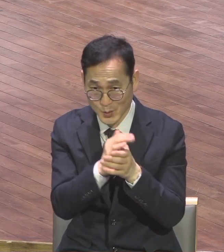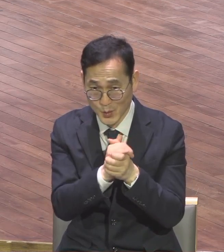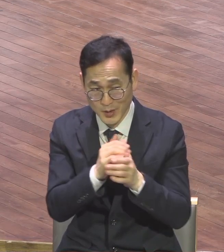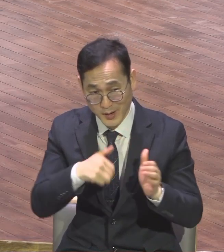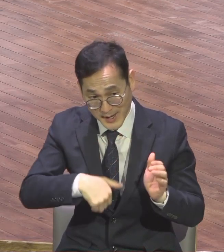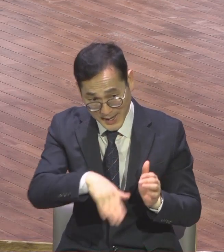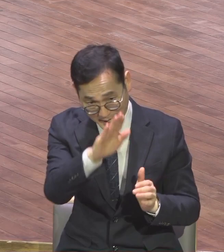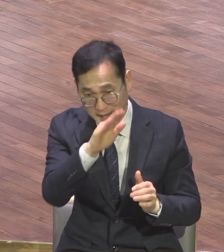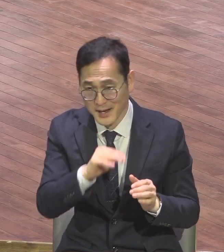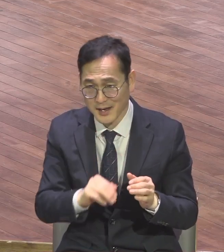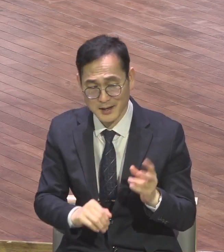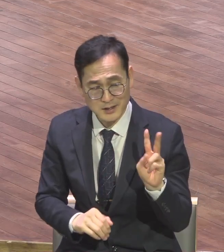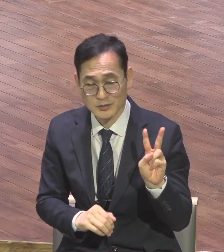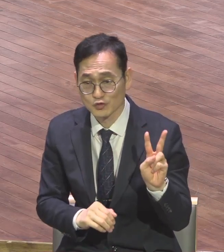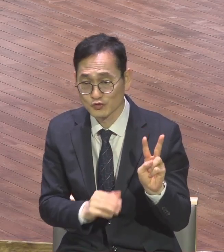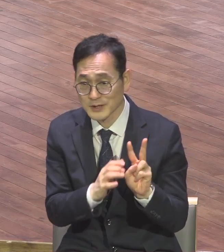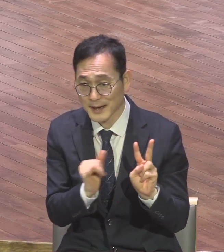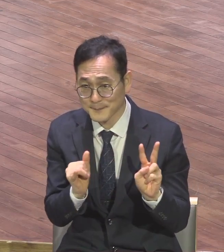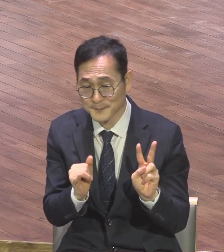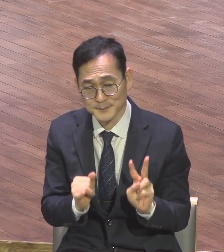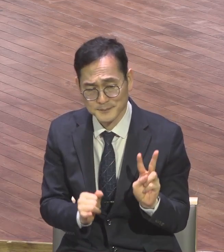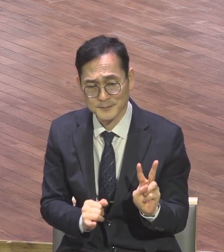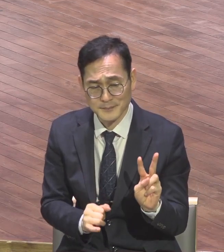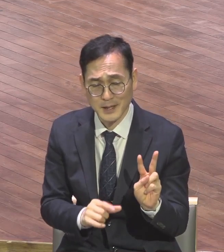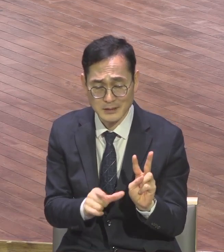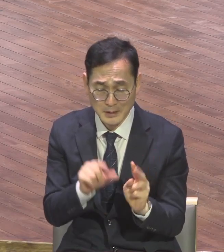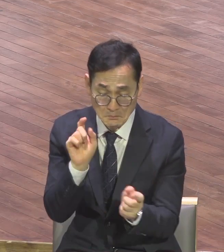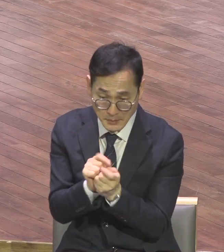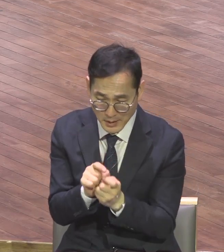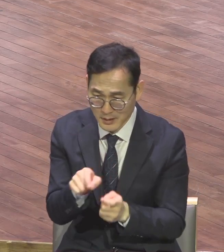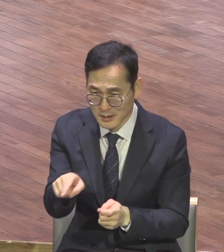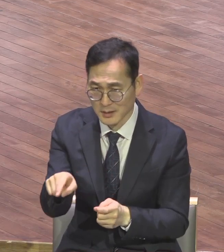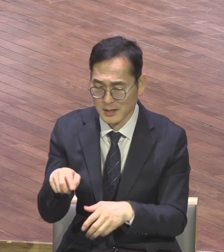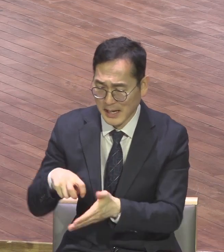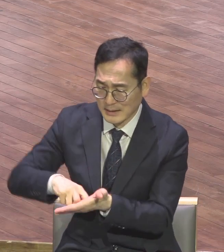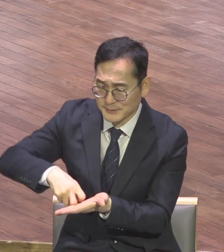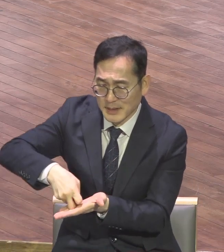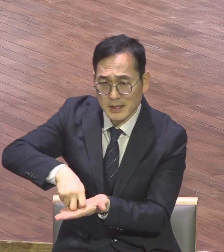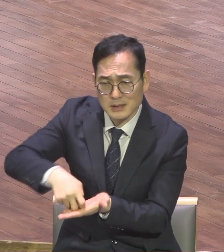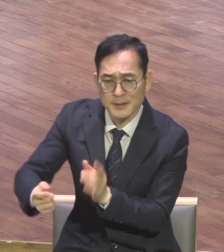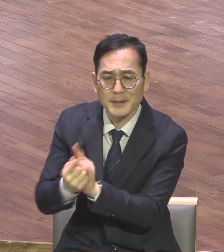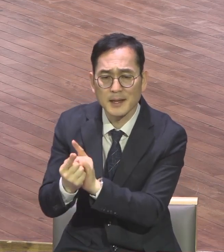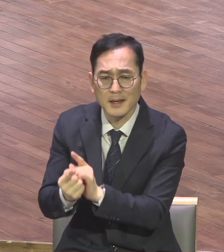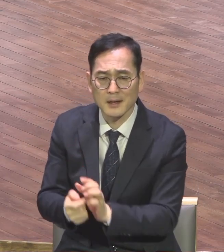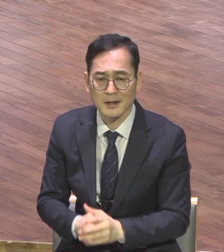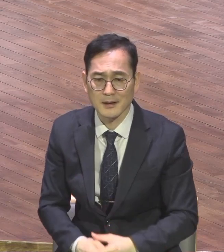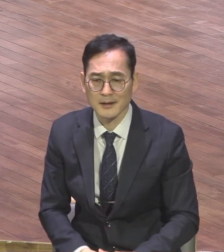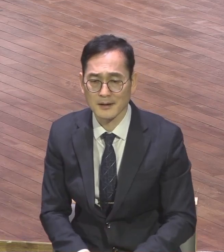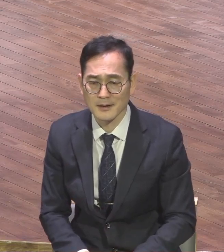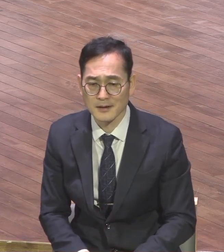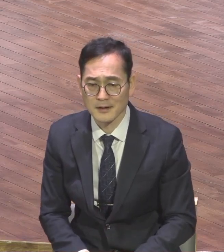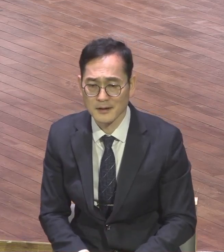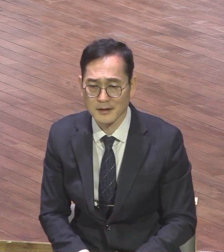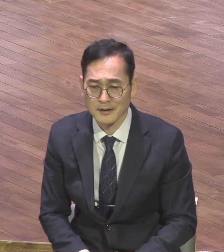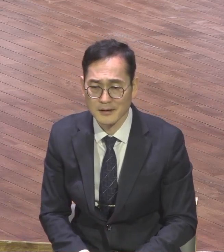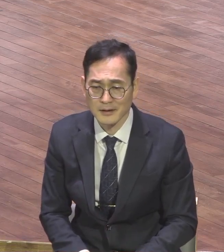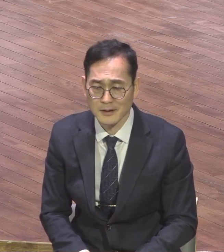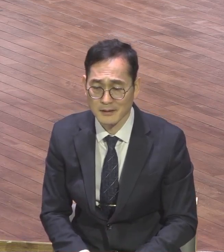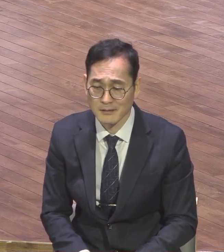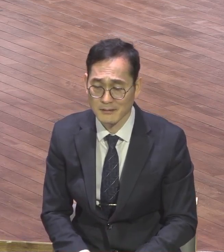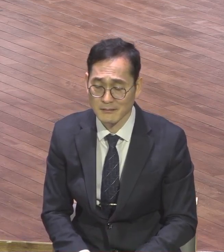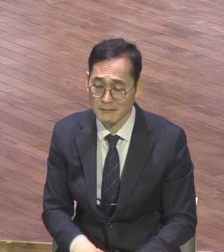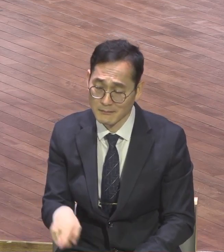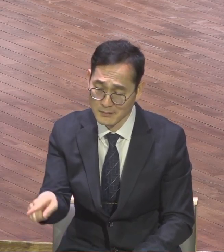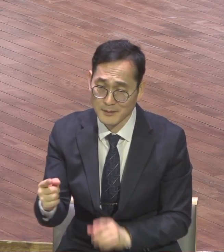요한에게 한 사건을 예비해 두었잖아요. 바로 나면서 안전병이 된 사람. 나면서. 이 만남이죠.